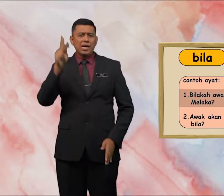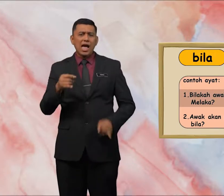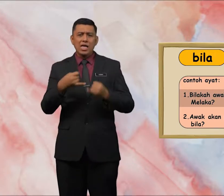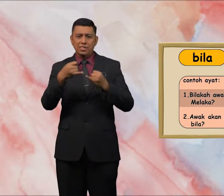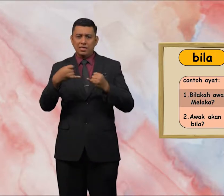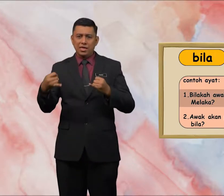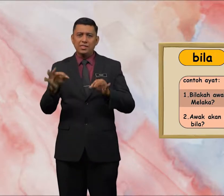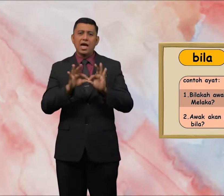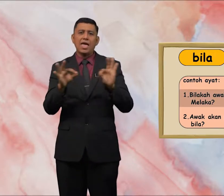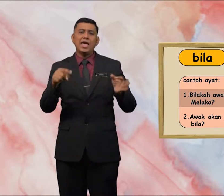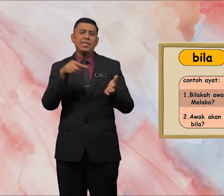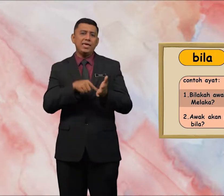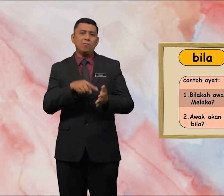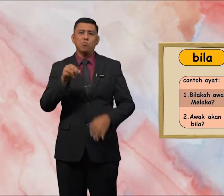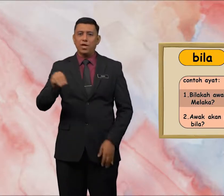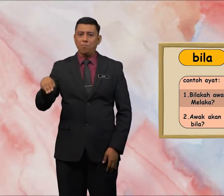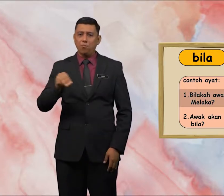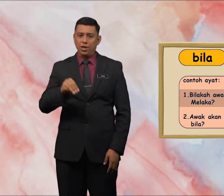Apakah jenis ayat ini, murid-murid?